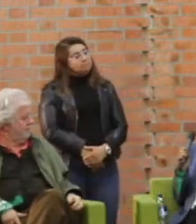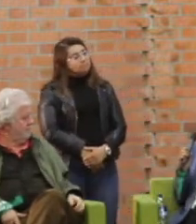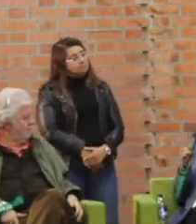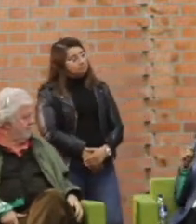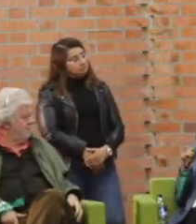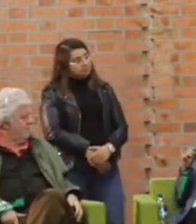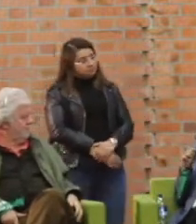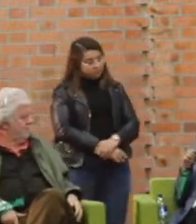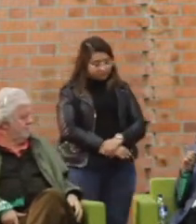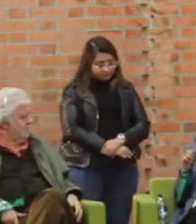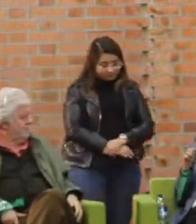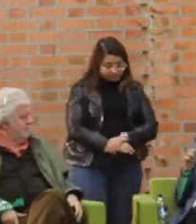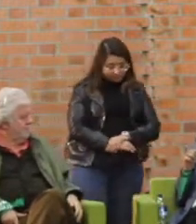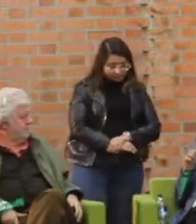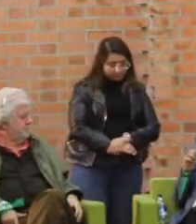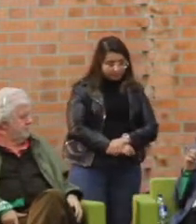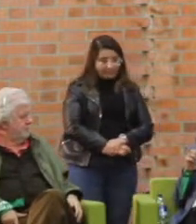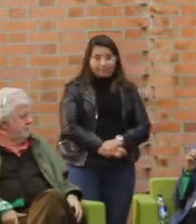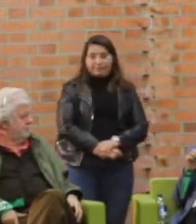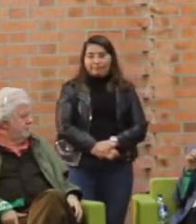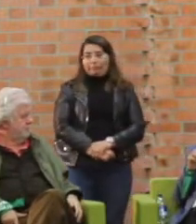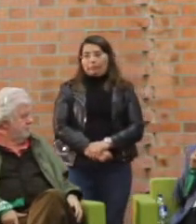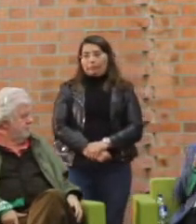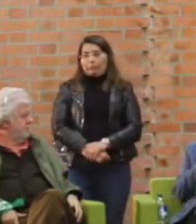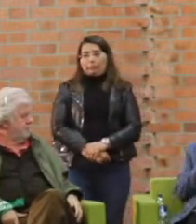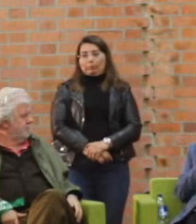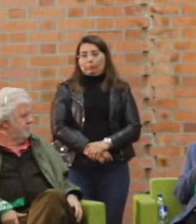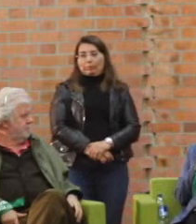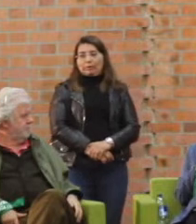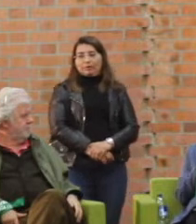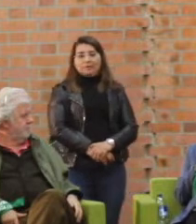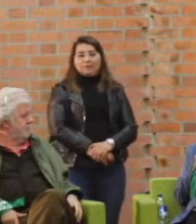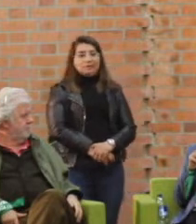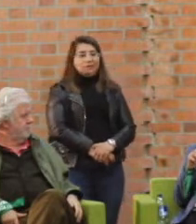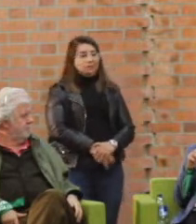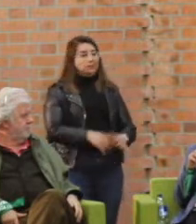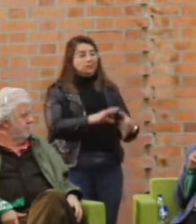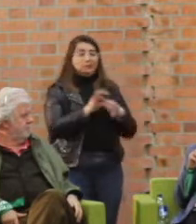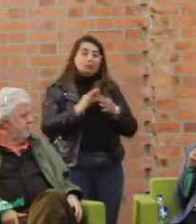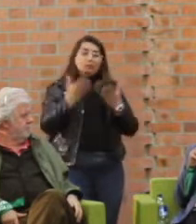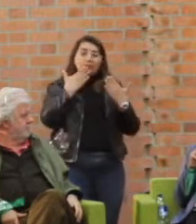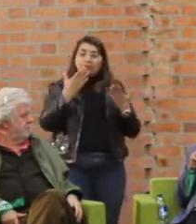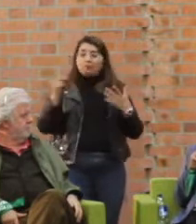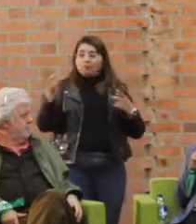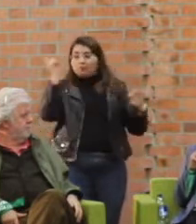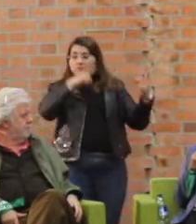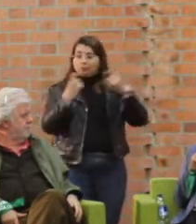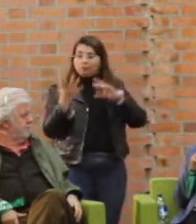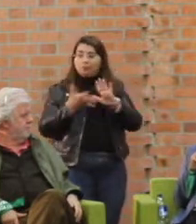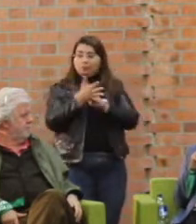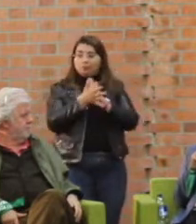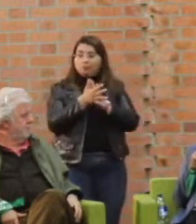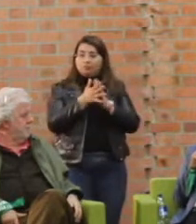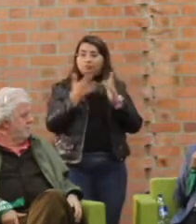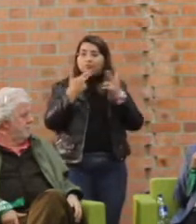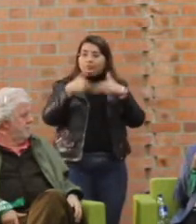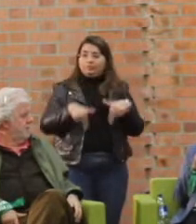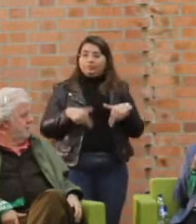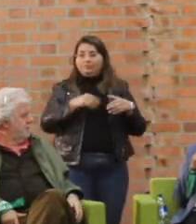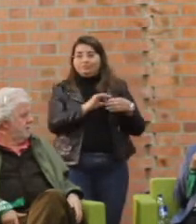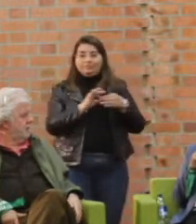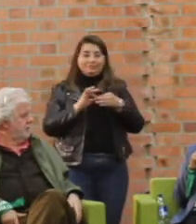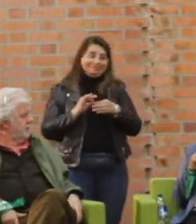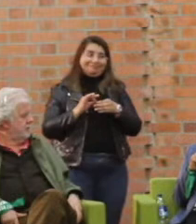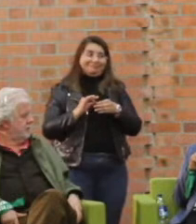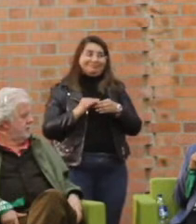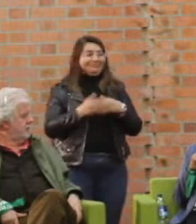Gracias Andrea por subrayar justamente esas dificultades y además pues lo lo interesante de tenerlos a ustedes cuatro en este panel es